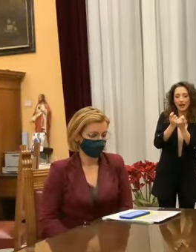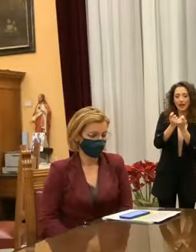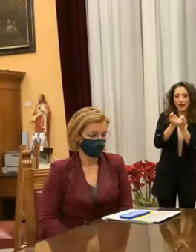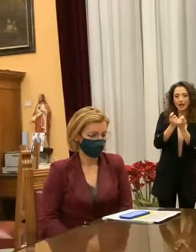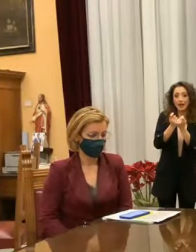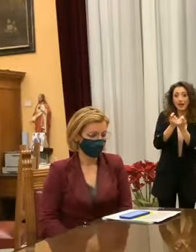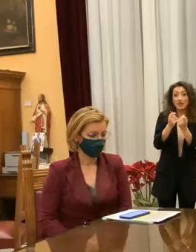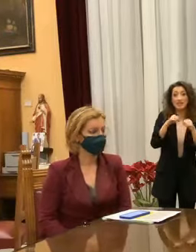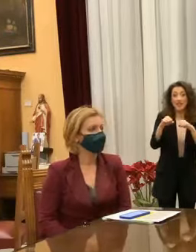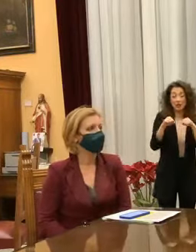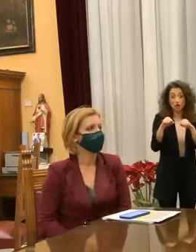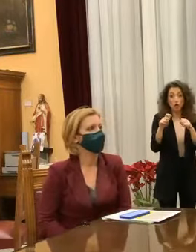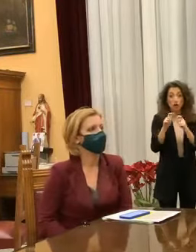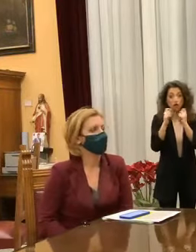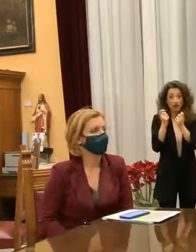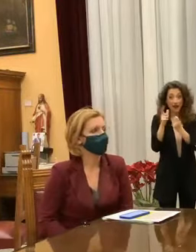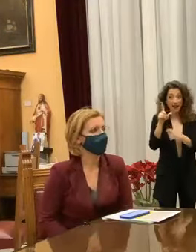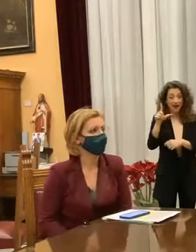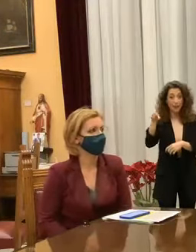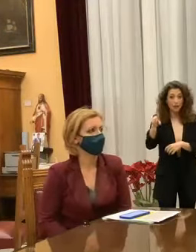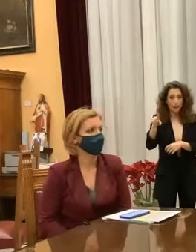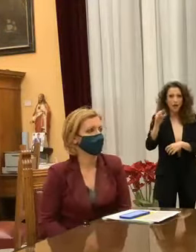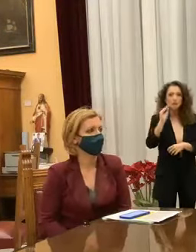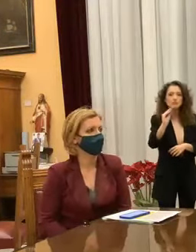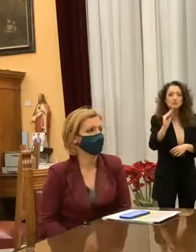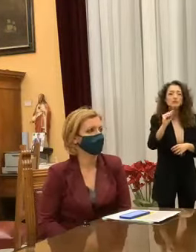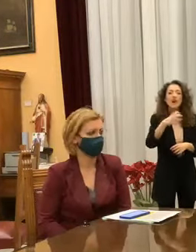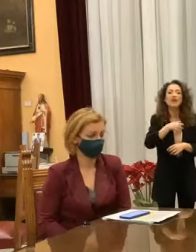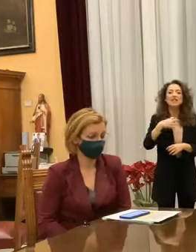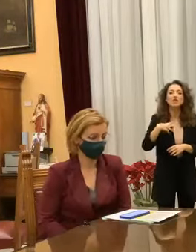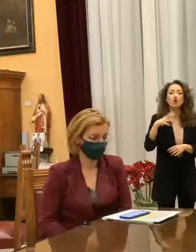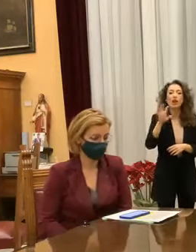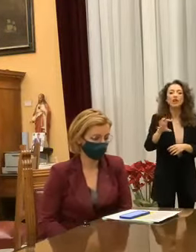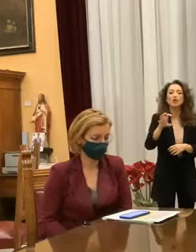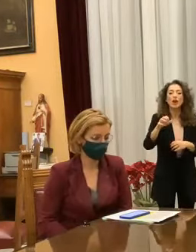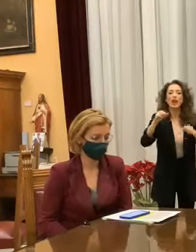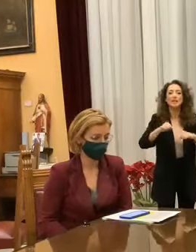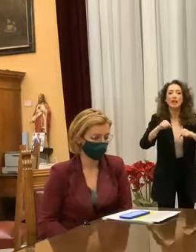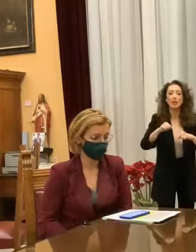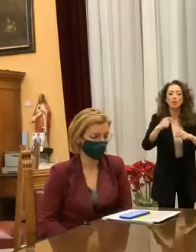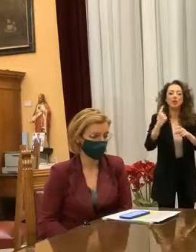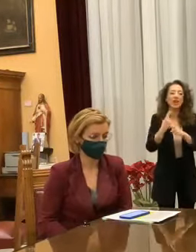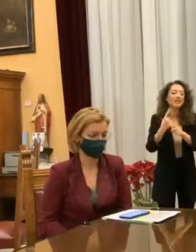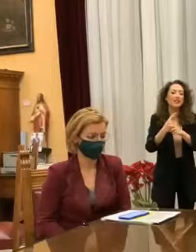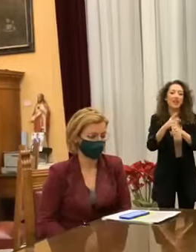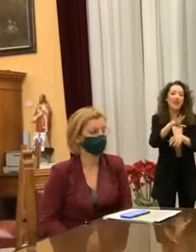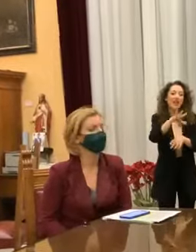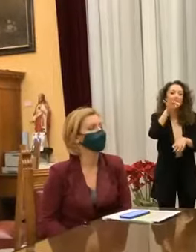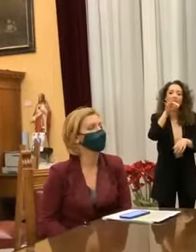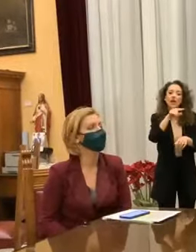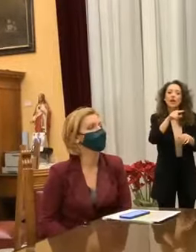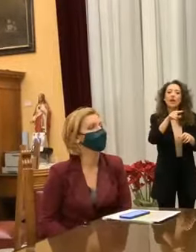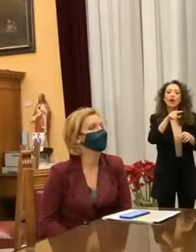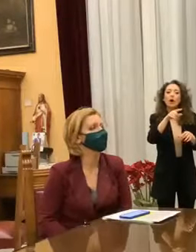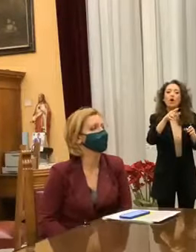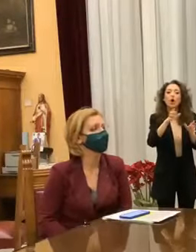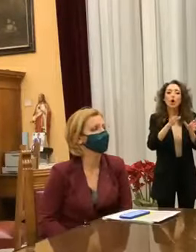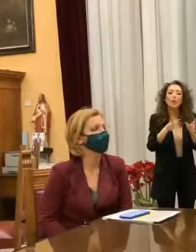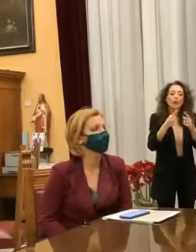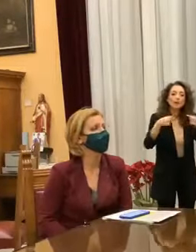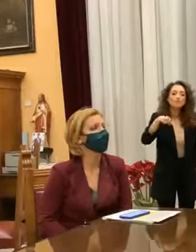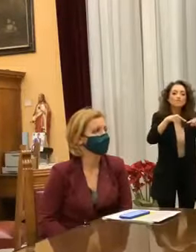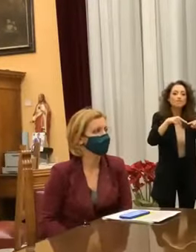direttore generale della Paglia, ha chiesto all'assessore regionale per la salute la nomina di una commissione assessoriale di verifica. Quindi la Paglia